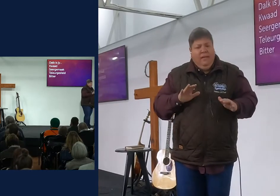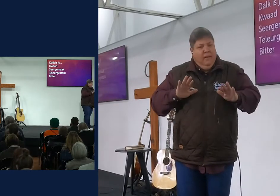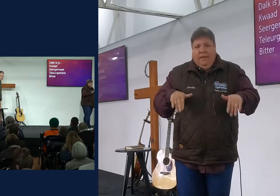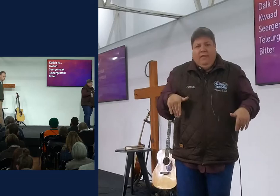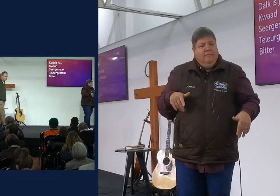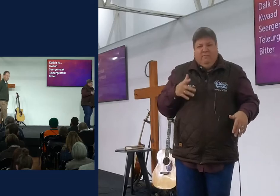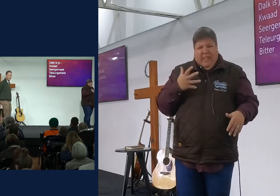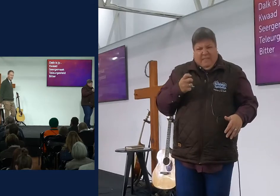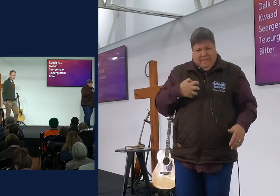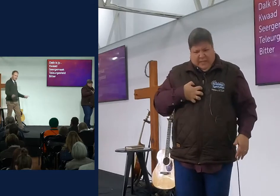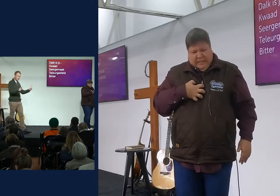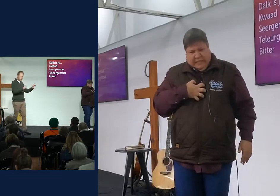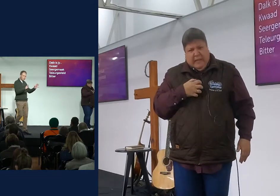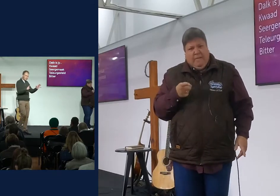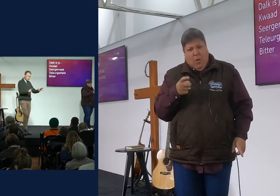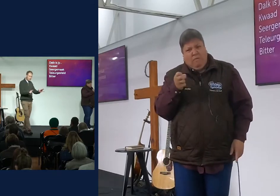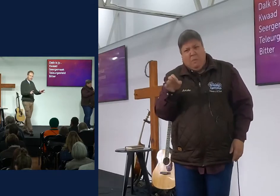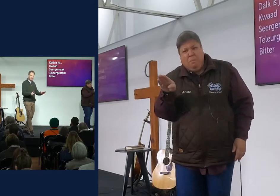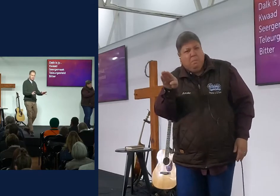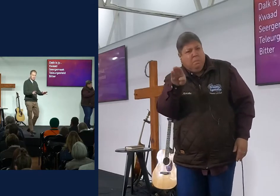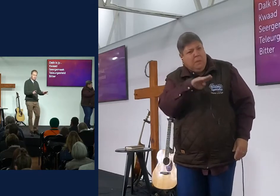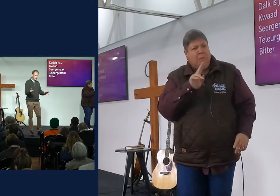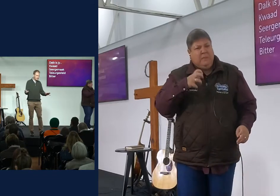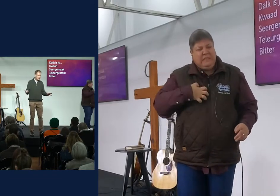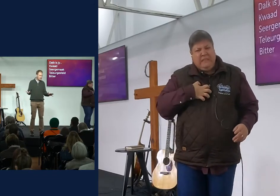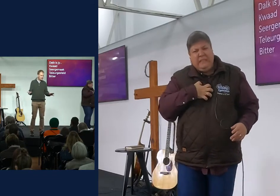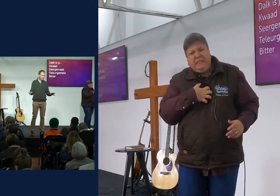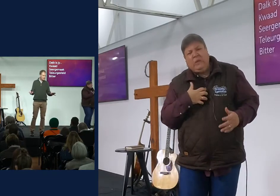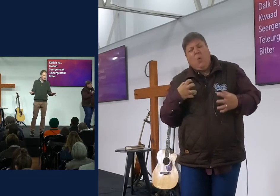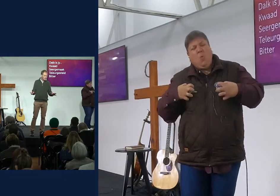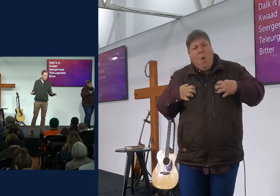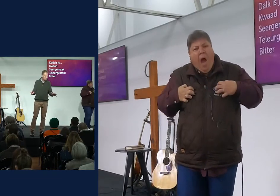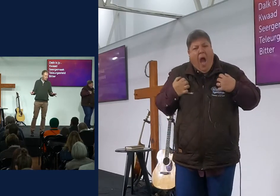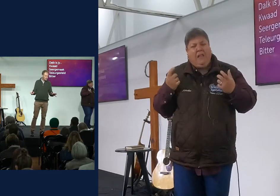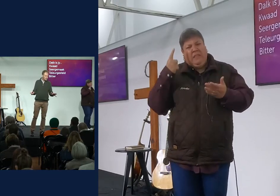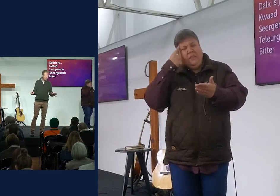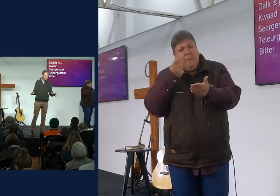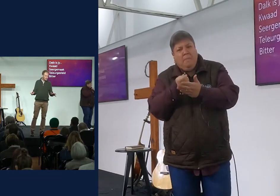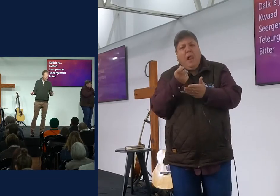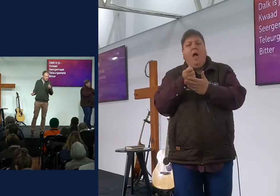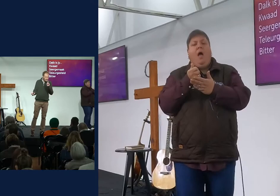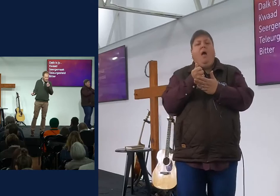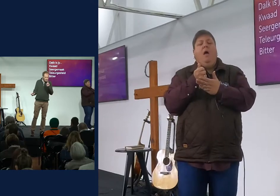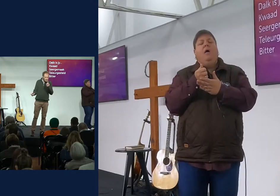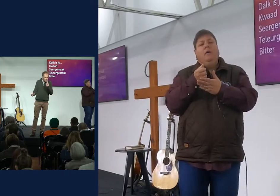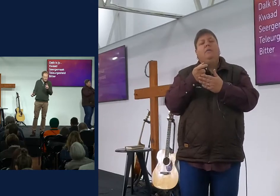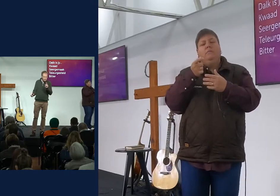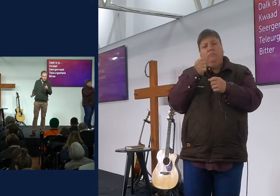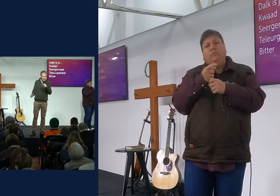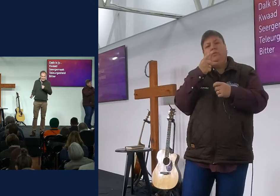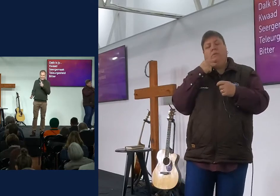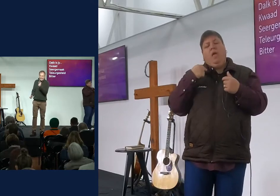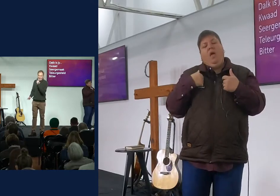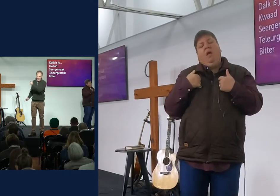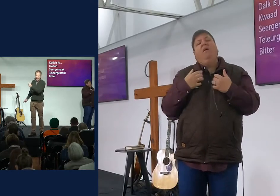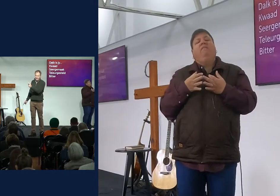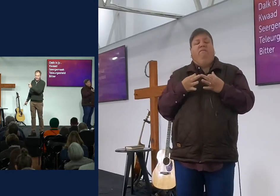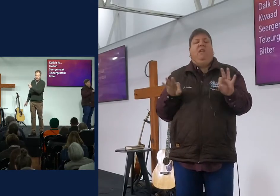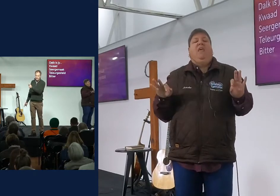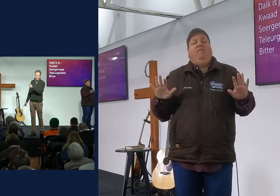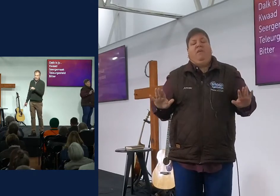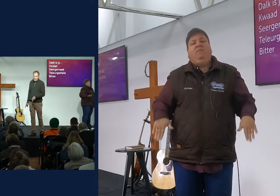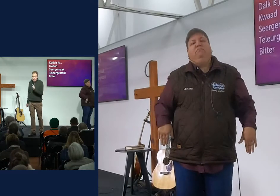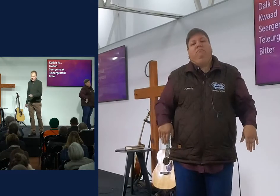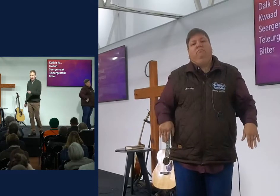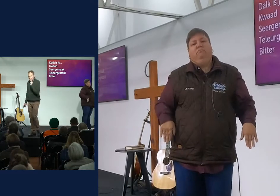volgende en jy sere en kwaad en ek, ek wil net op die oomlik op die ding stilstaan voordat ek aangaan na die volgende wil van die raamwerk ek wil net die, jy moet jy die self vraag is dit ek